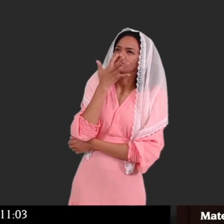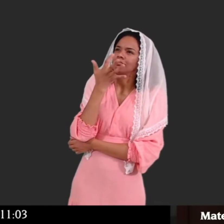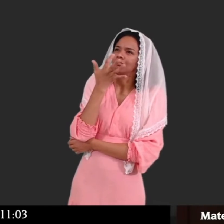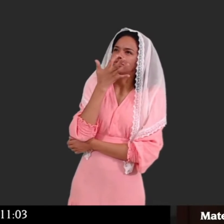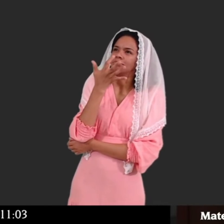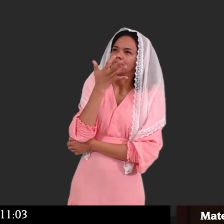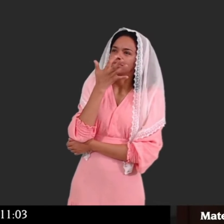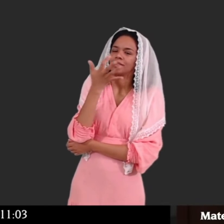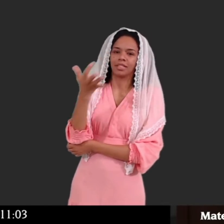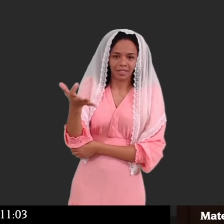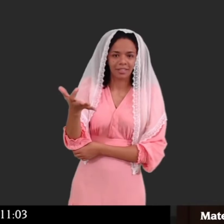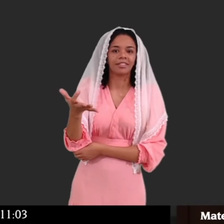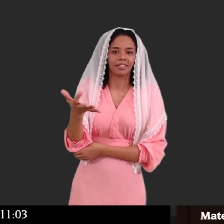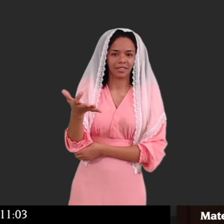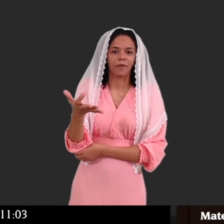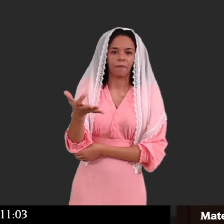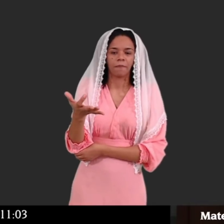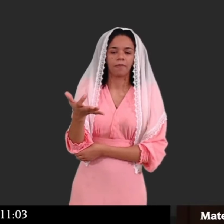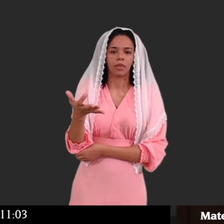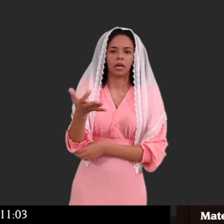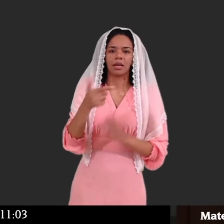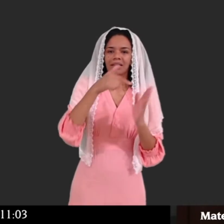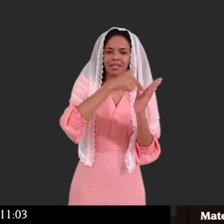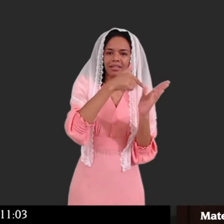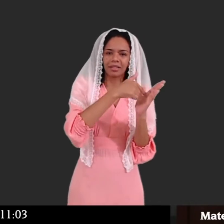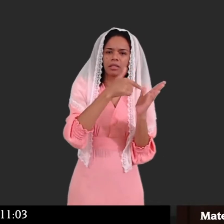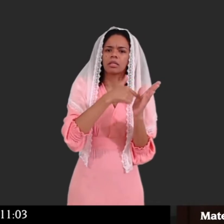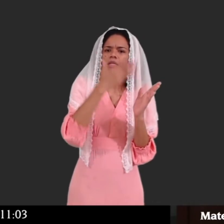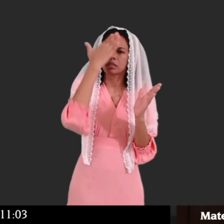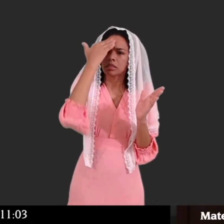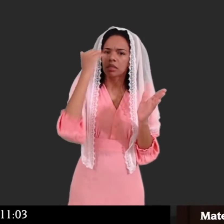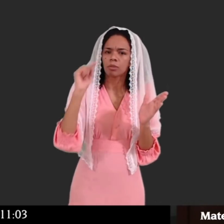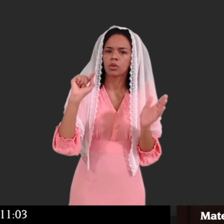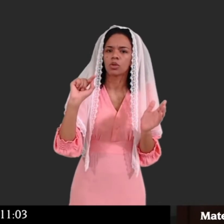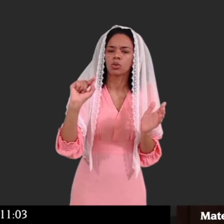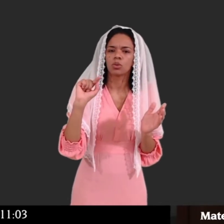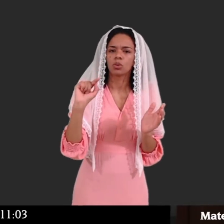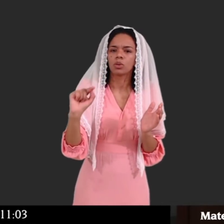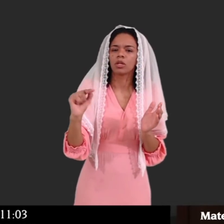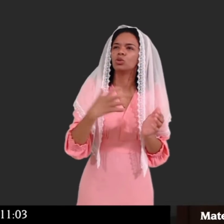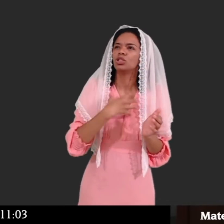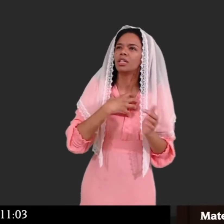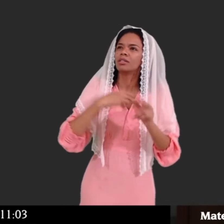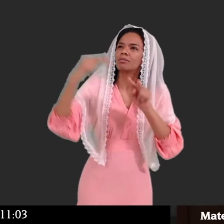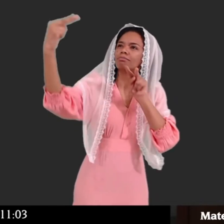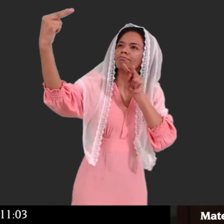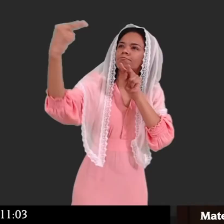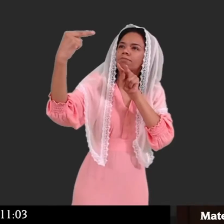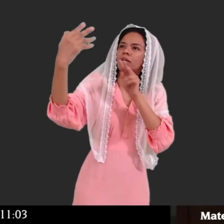A gente não tem história dele, mas sabe-se pelo texto bíblico que o olhar dele era maravilhoso. Chamava